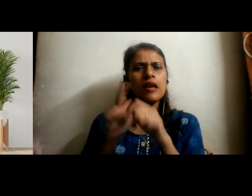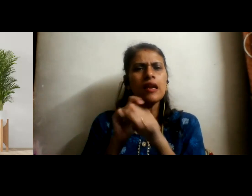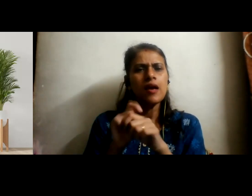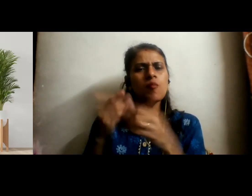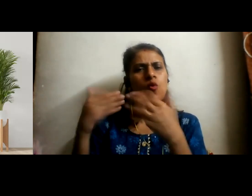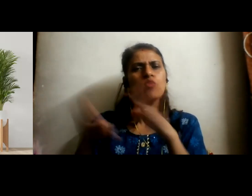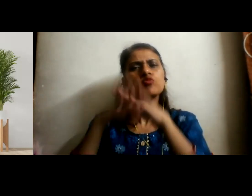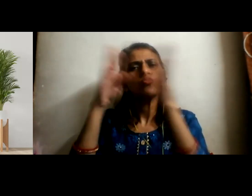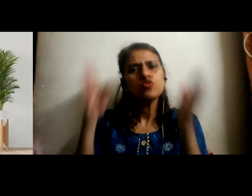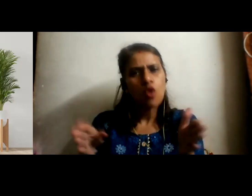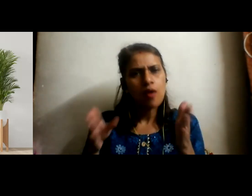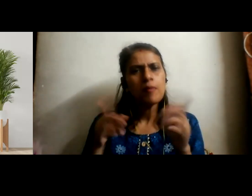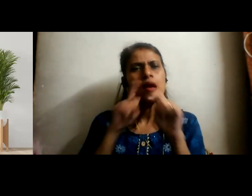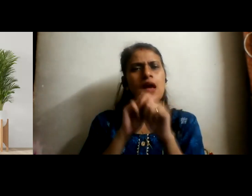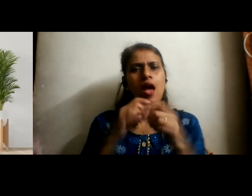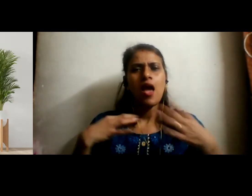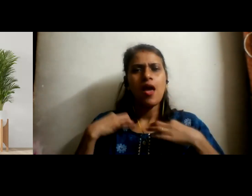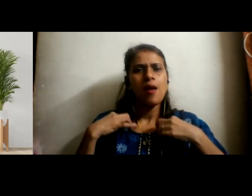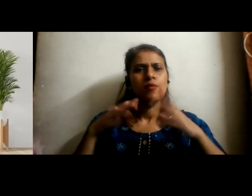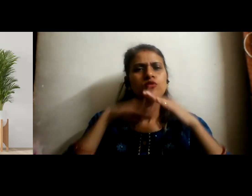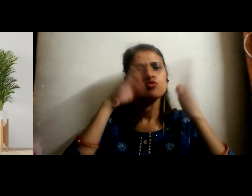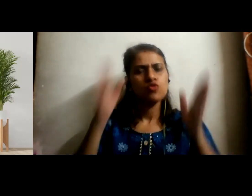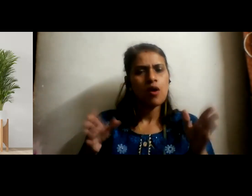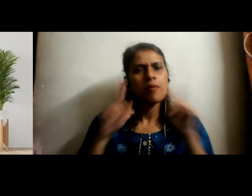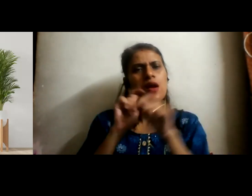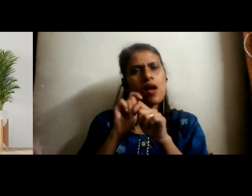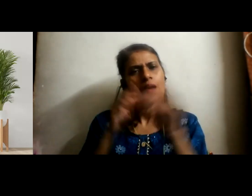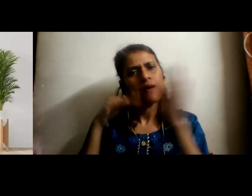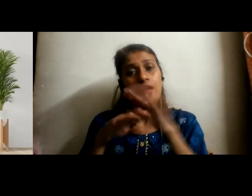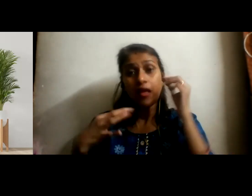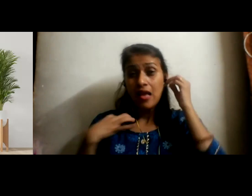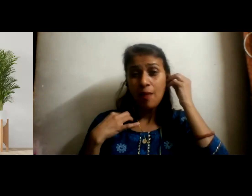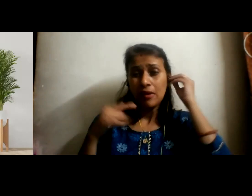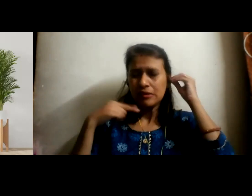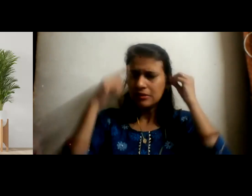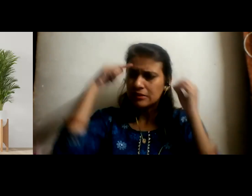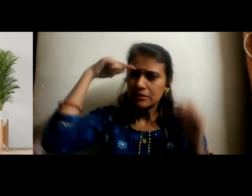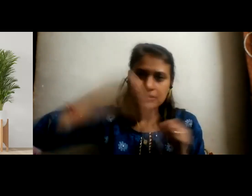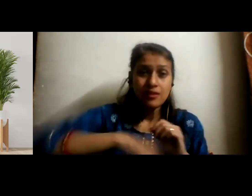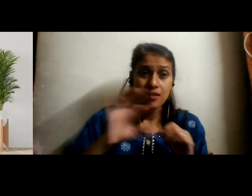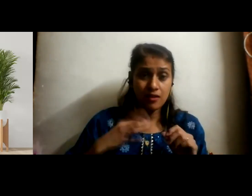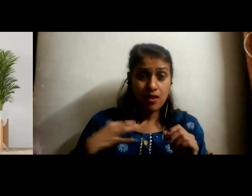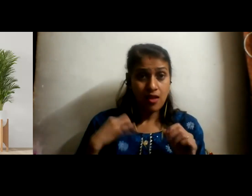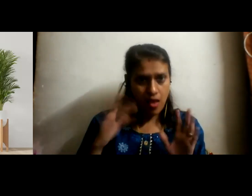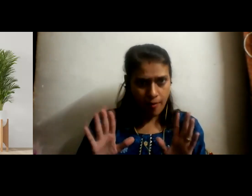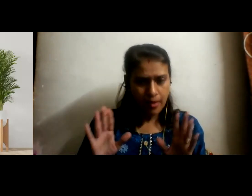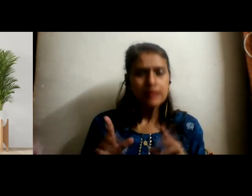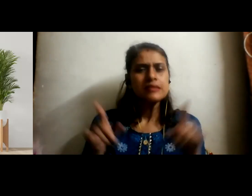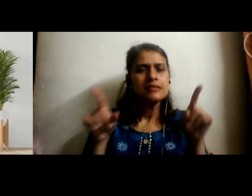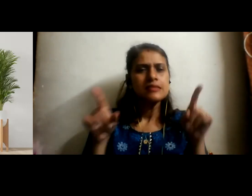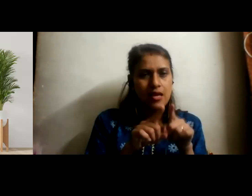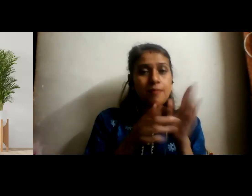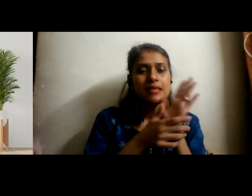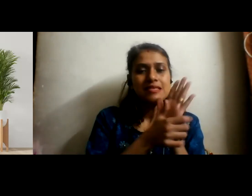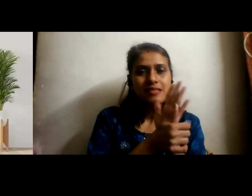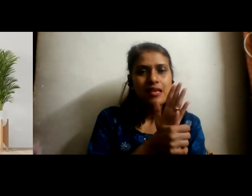काम कर सकते हैं, कपड़े की दुकान पे काम कर सकते हैं। इन कपड़े से अगर रुचि है तो इसी को थोड़ा सा मैच्योर करके एक स्किल